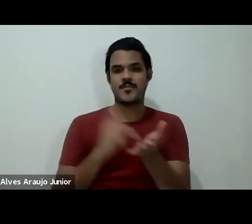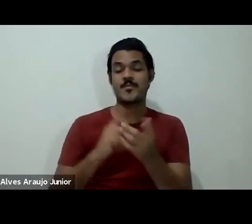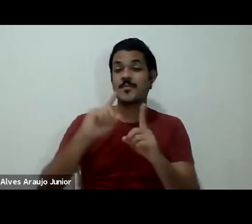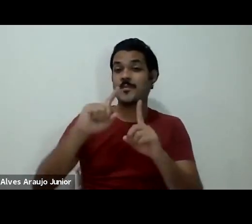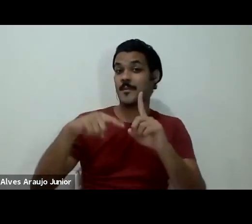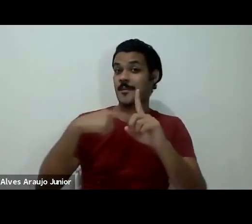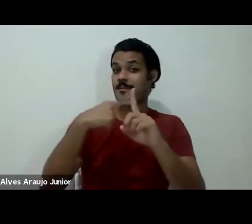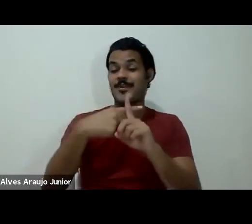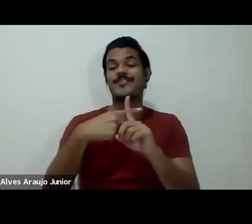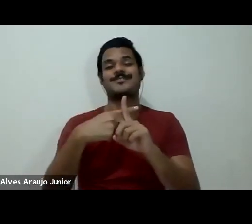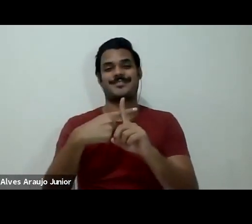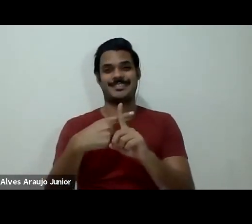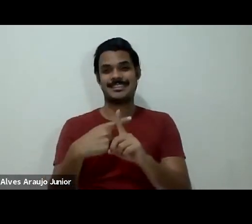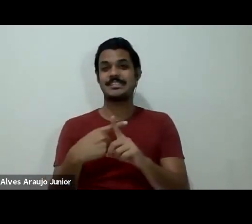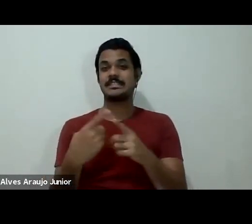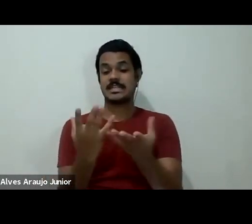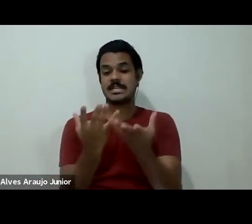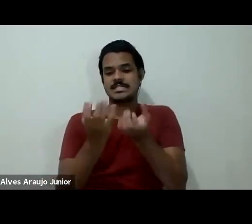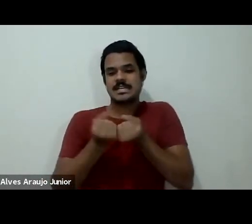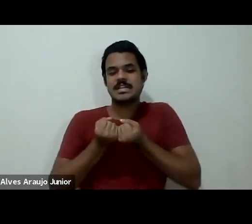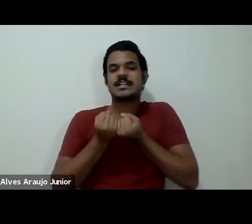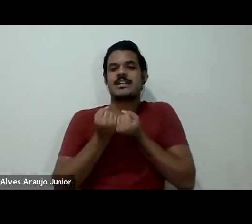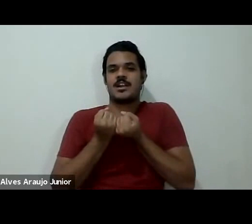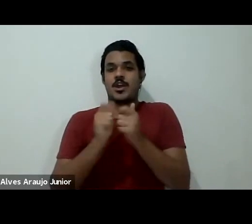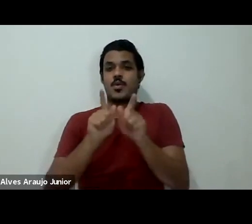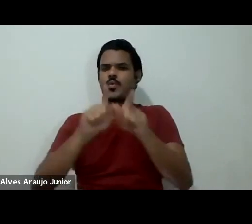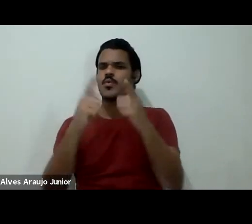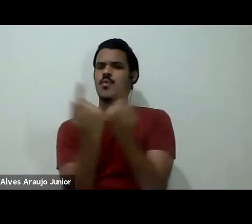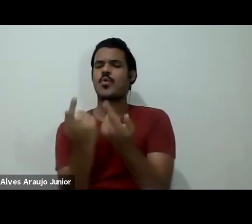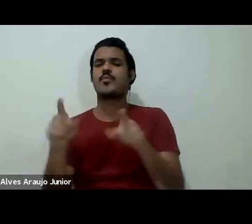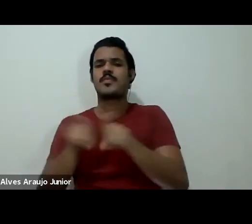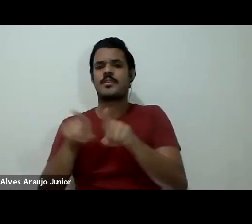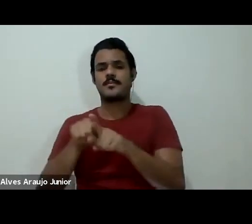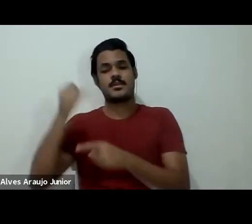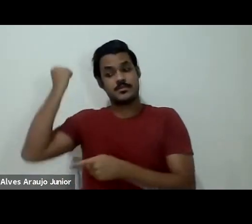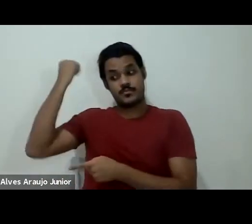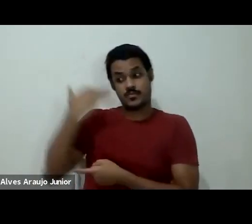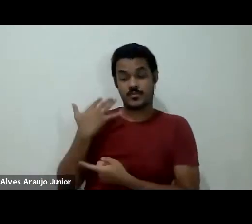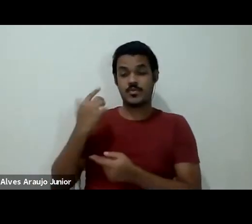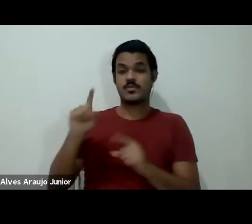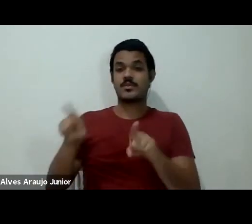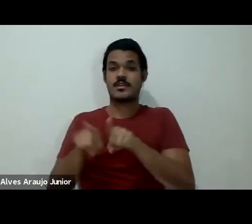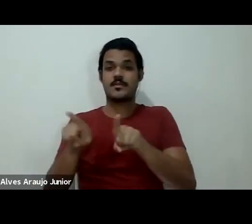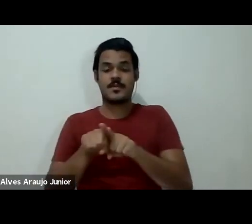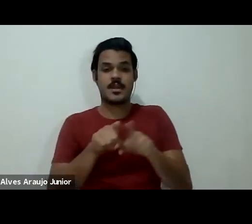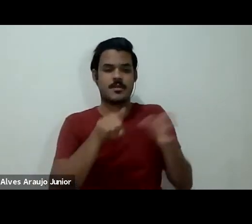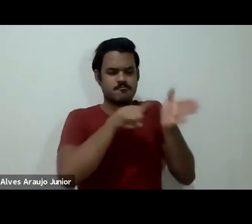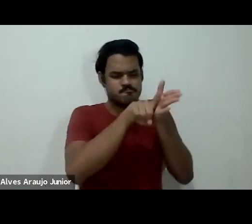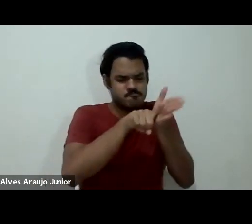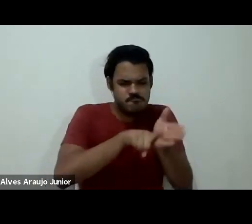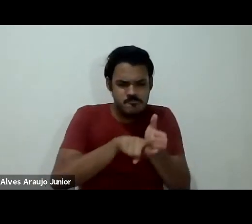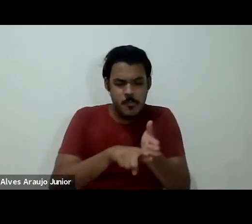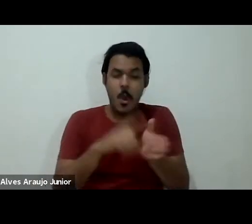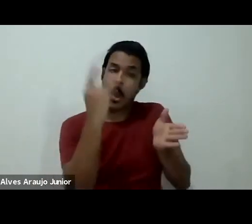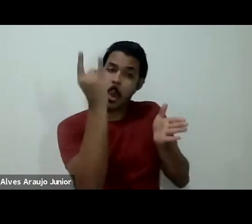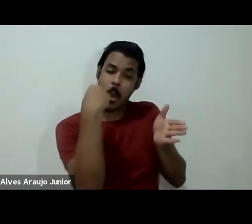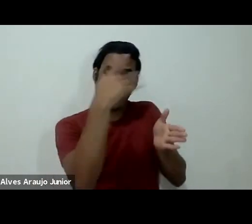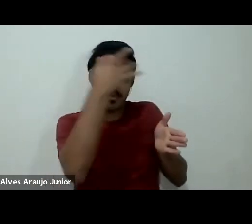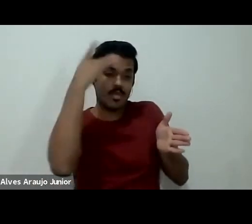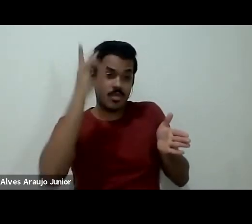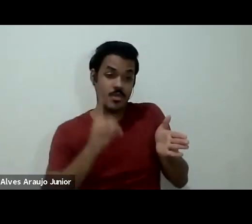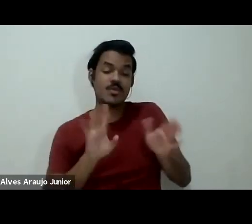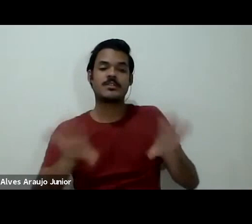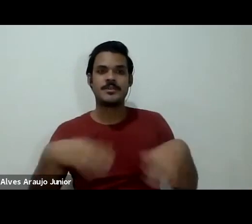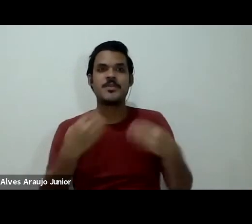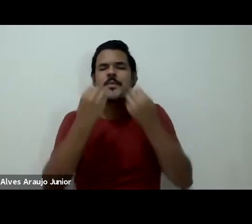grupos que nós participamos aí, de audiodescritores e consultores com deficiência visual. As pessoas retornaram muito